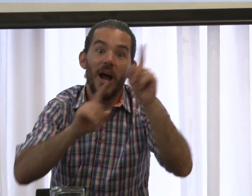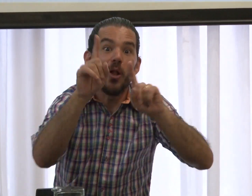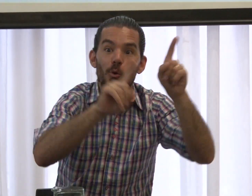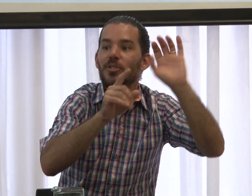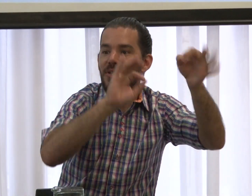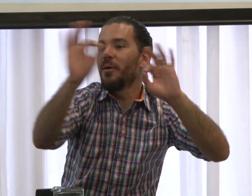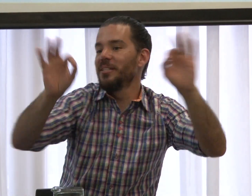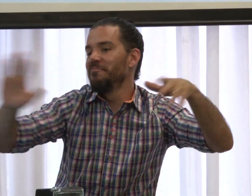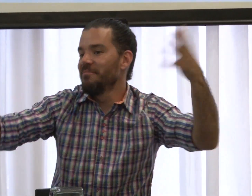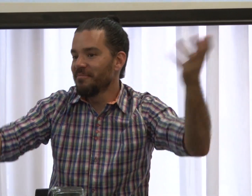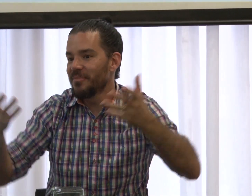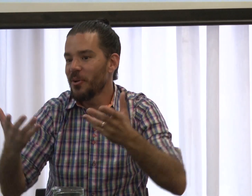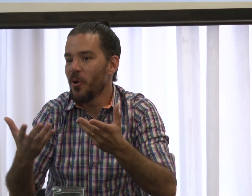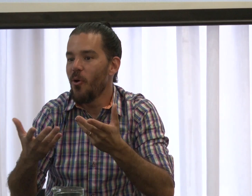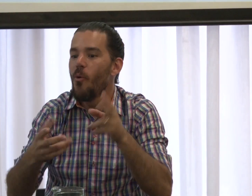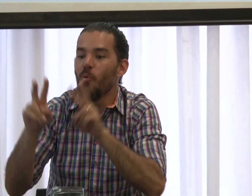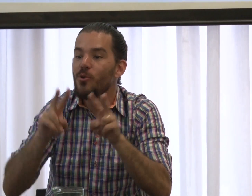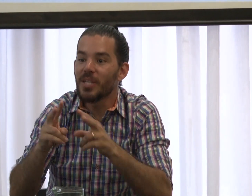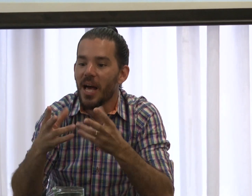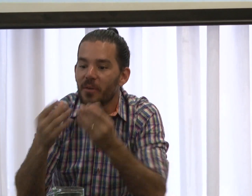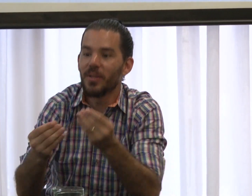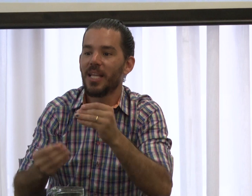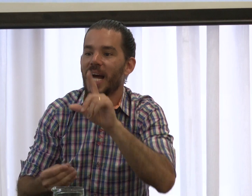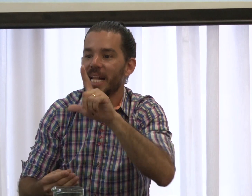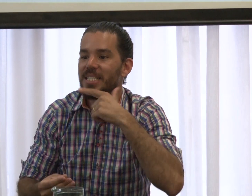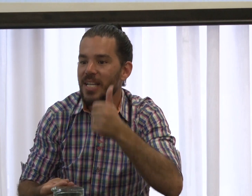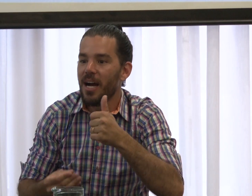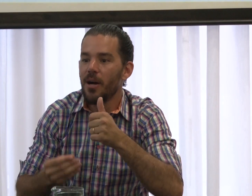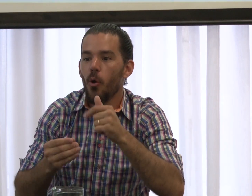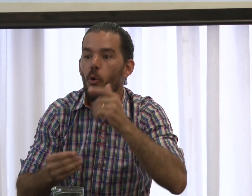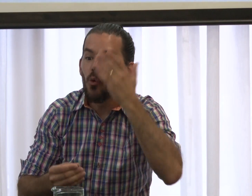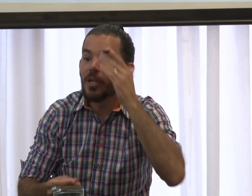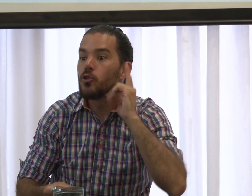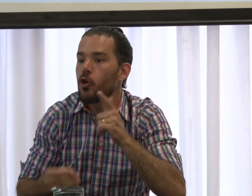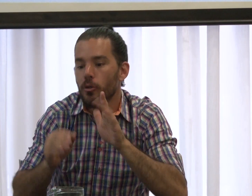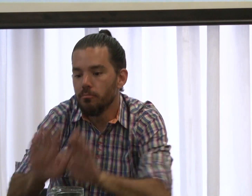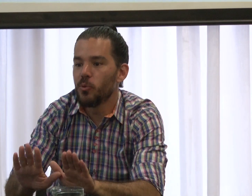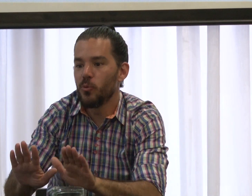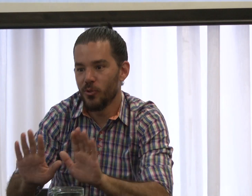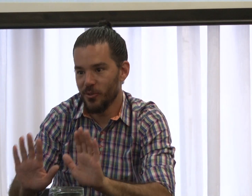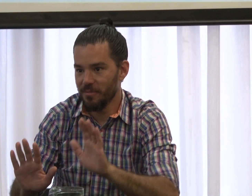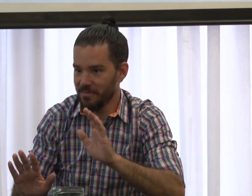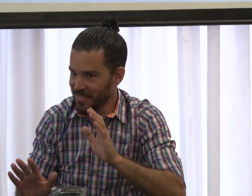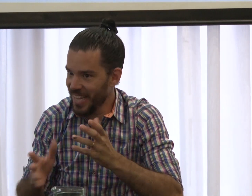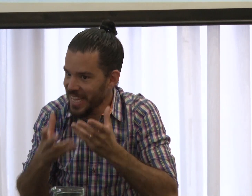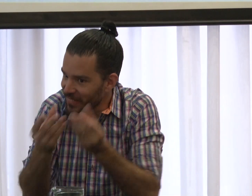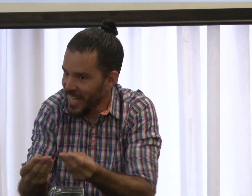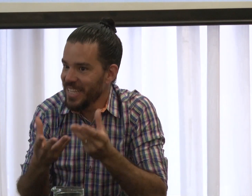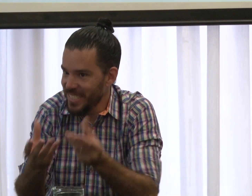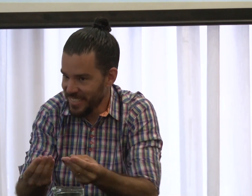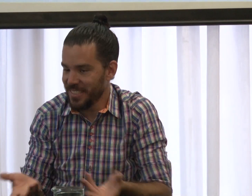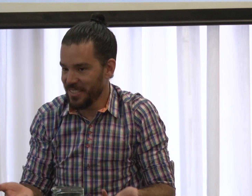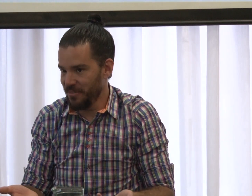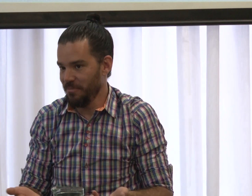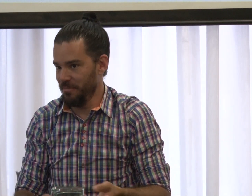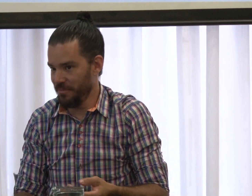chico sea oyente y piensan que con esta operación lo logran, y algunos han sido operados y han tenido buenos resultados, como otros